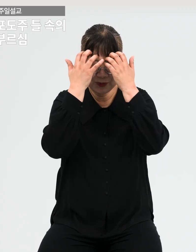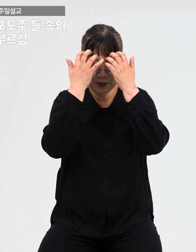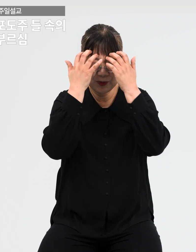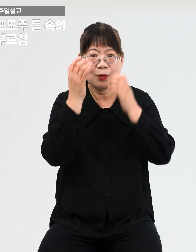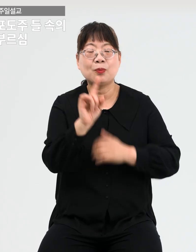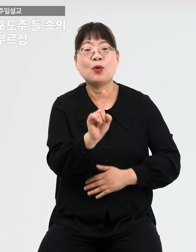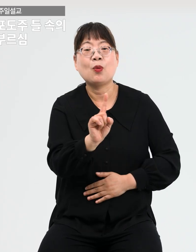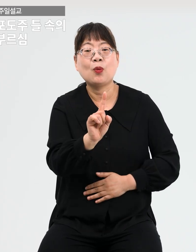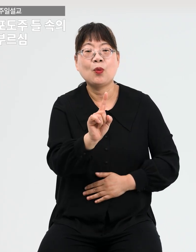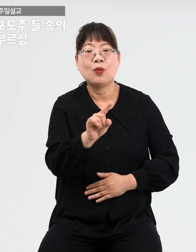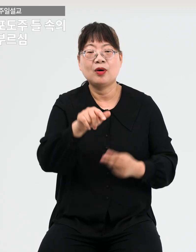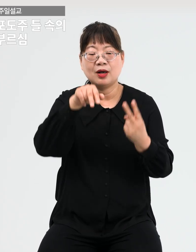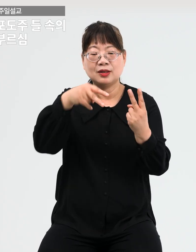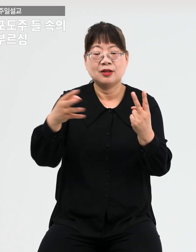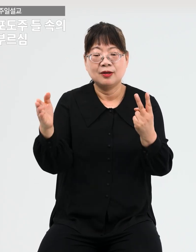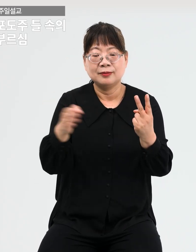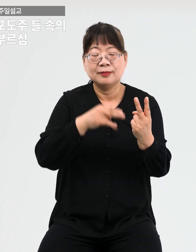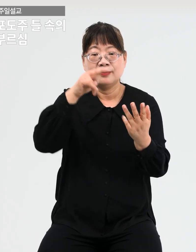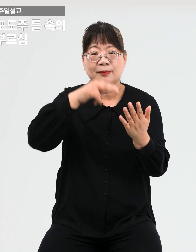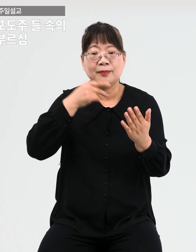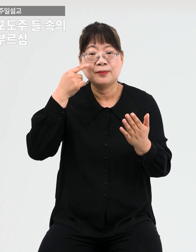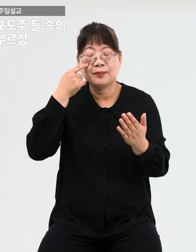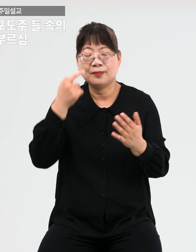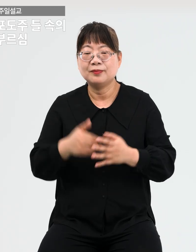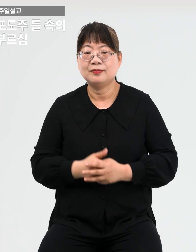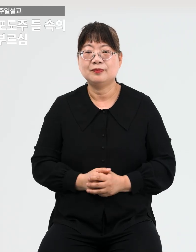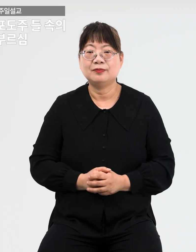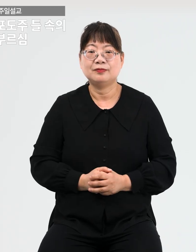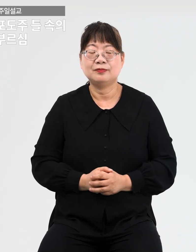임했는가를 2절서부터 한번 보죠.